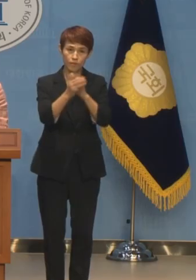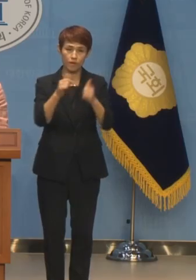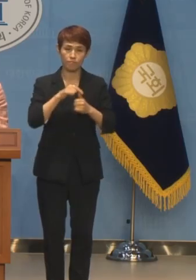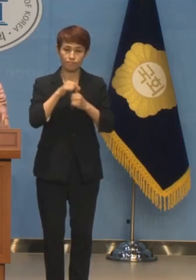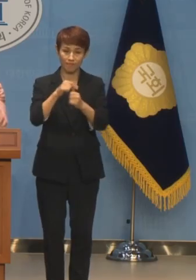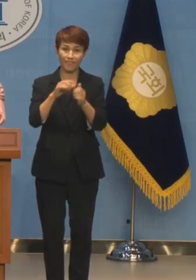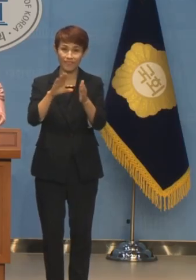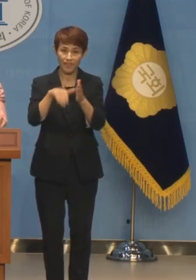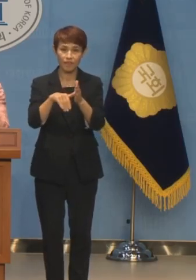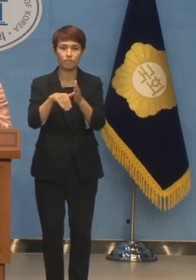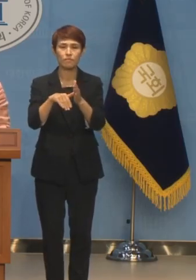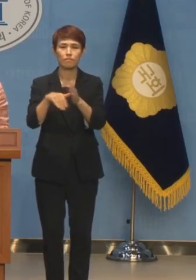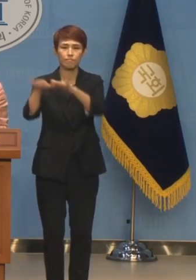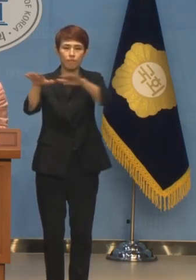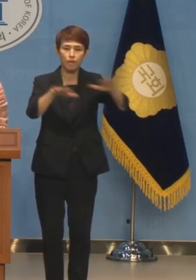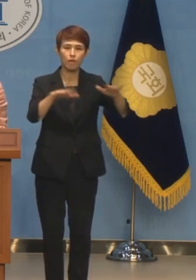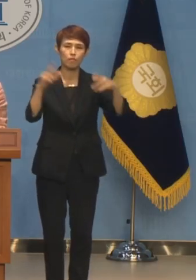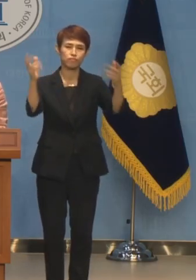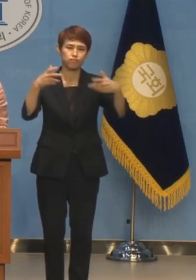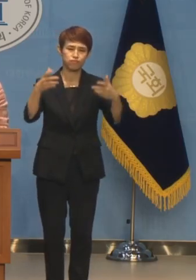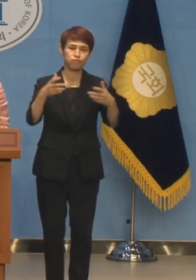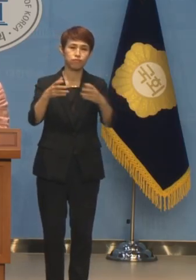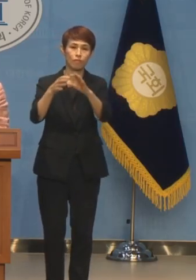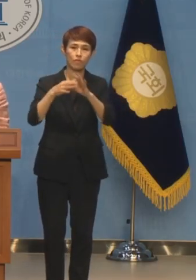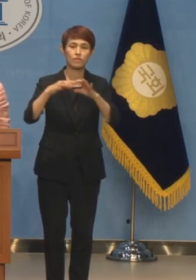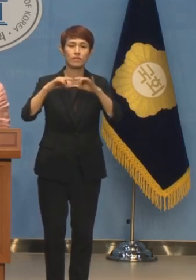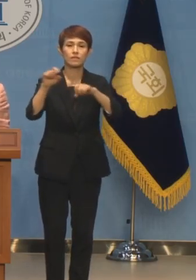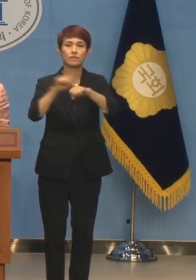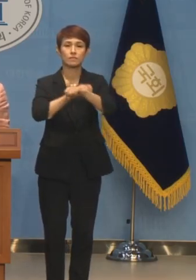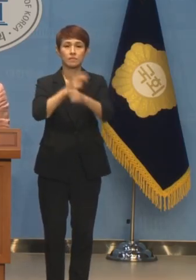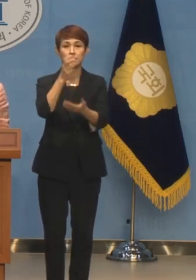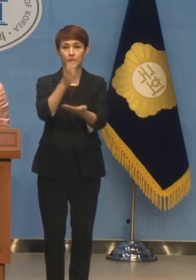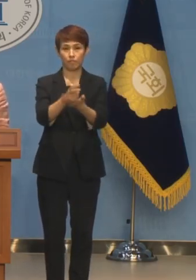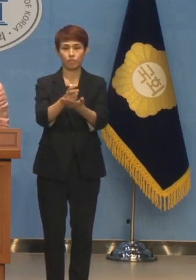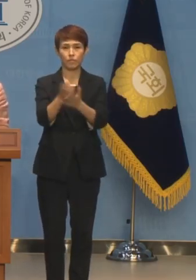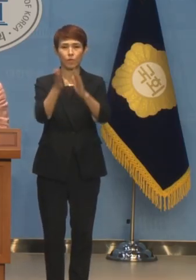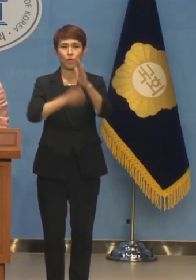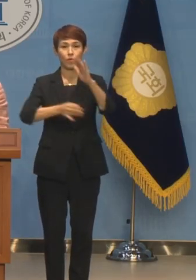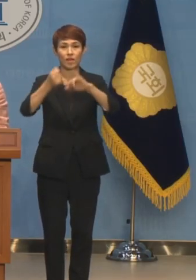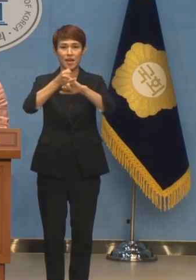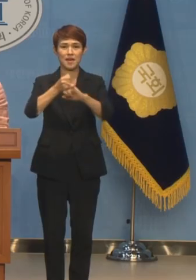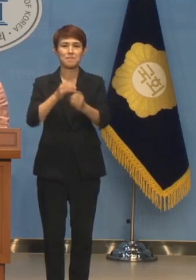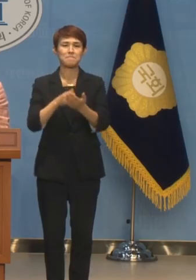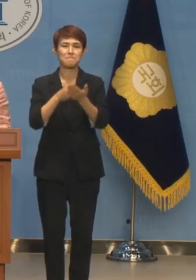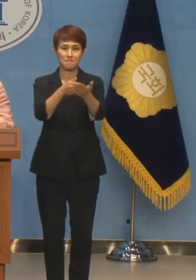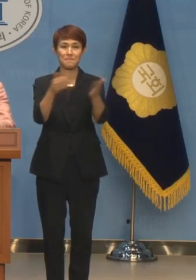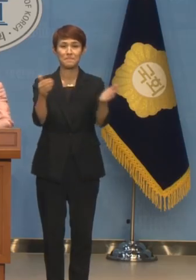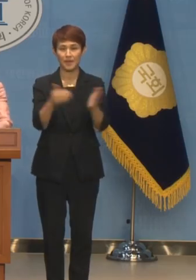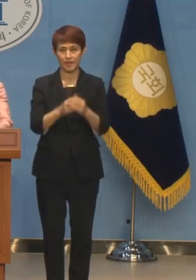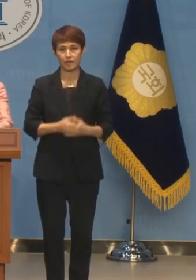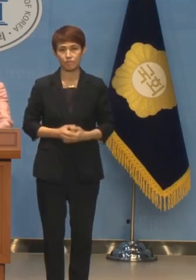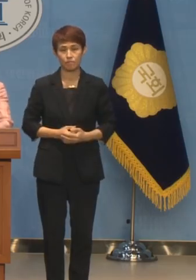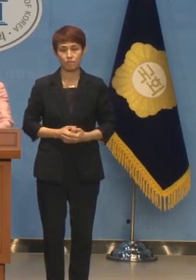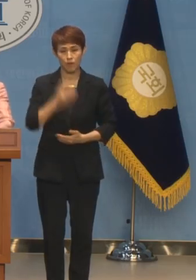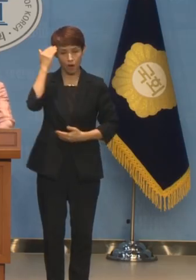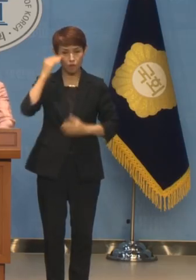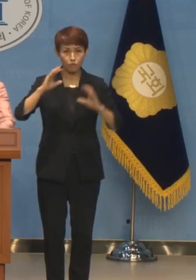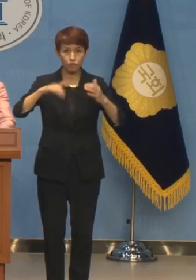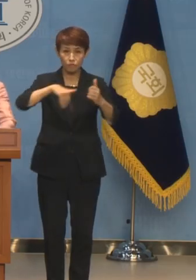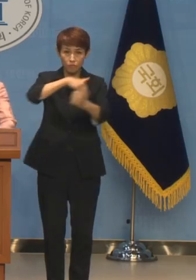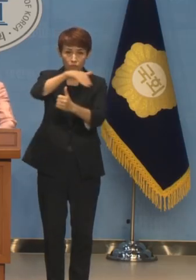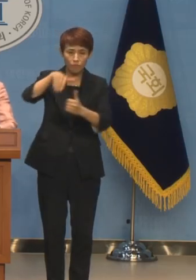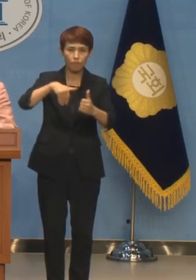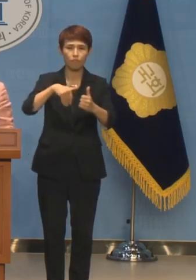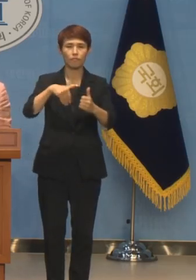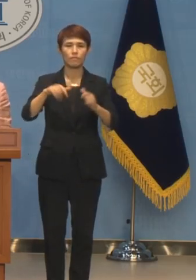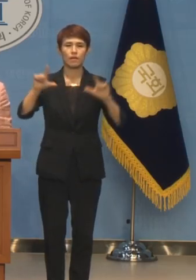해상풍력 특별법의 제정을 공약으로 내세운 바 있습니다. 대한민국은 지금 기후위기와